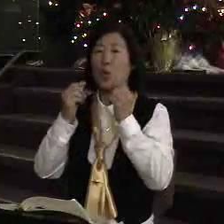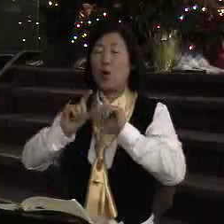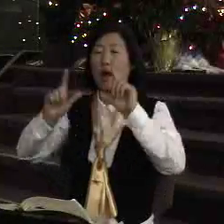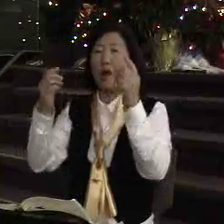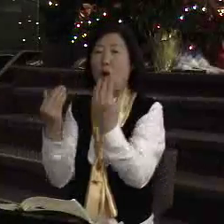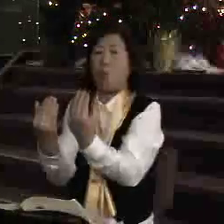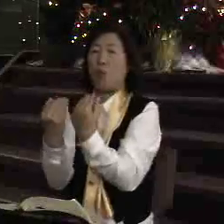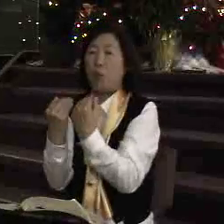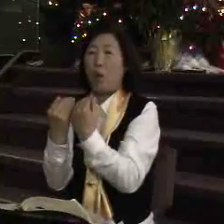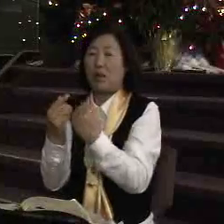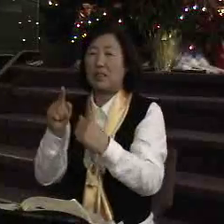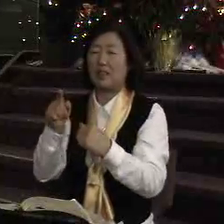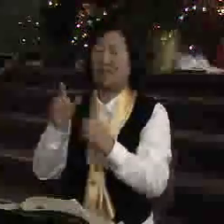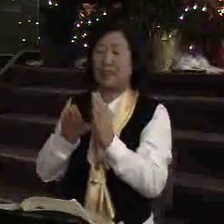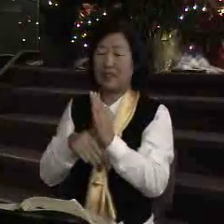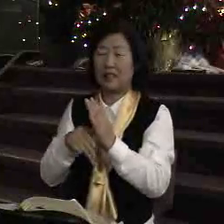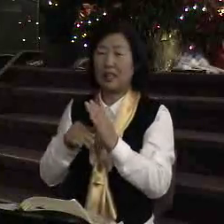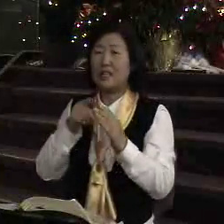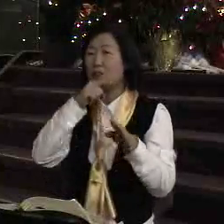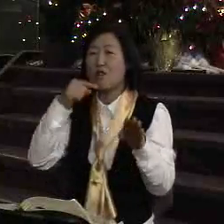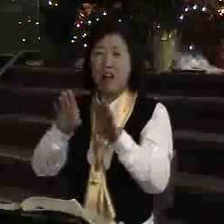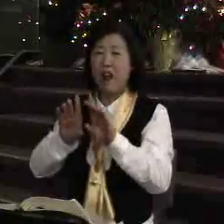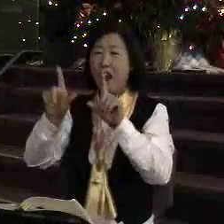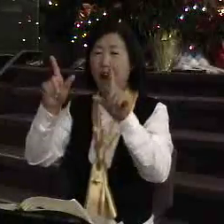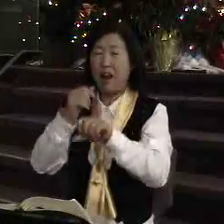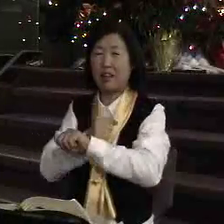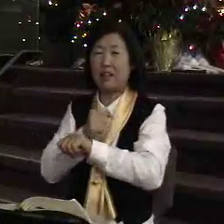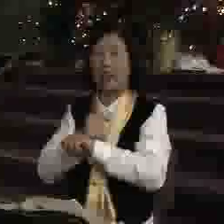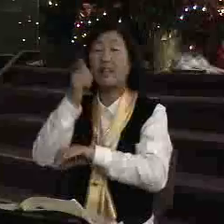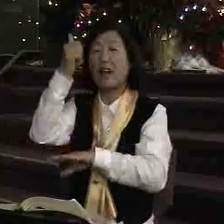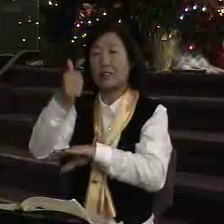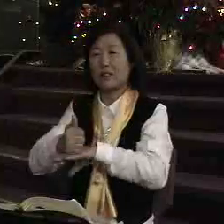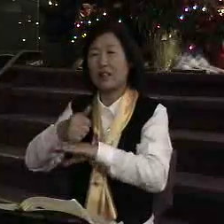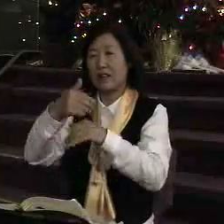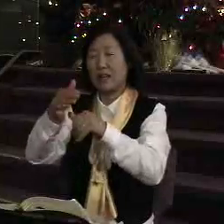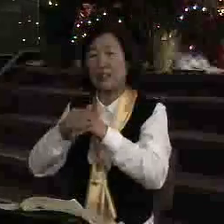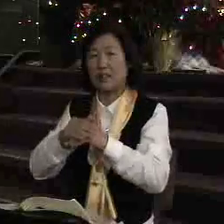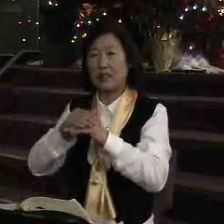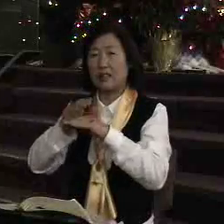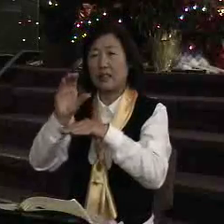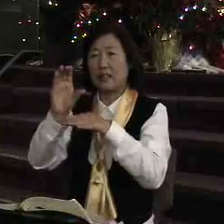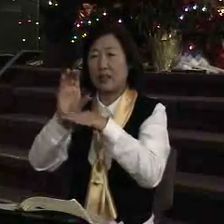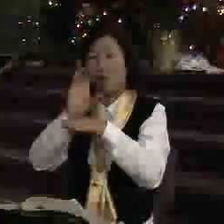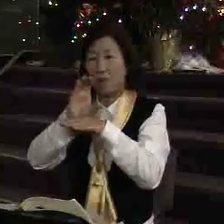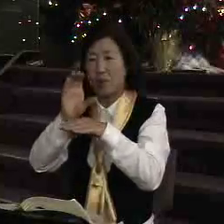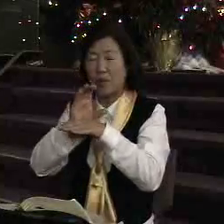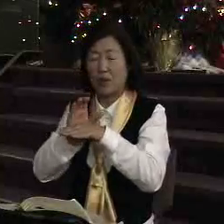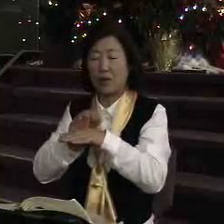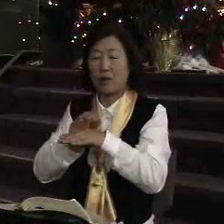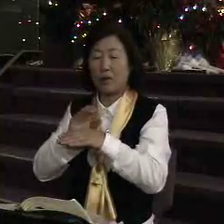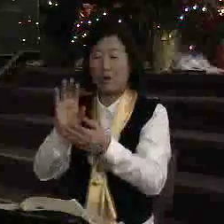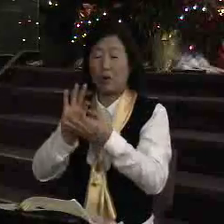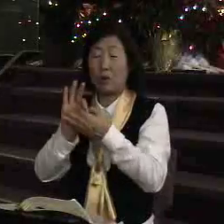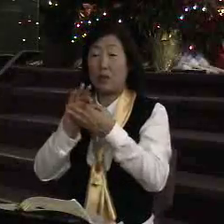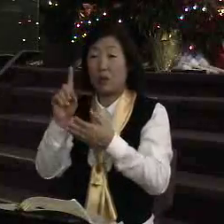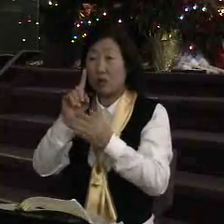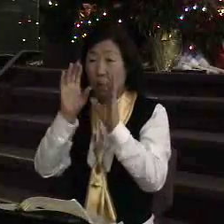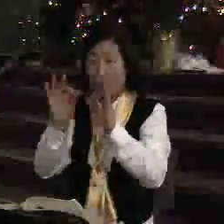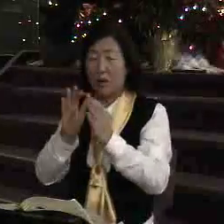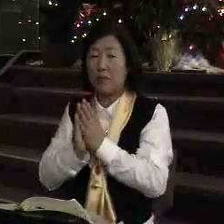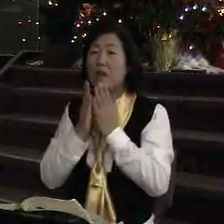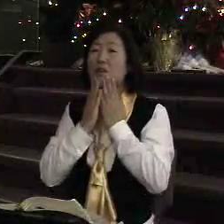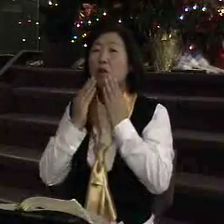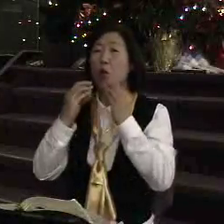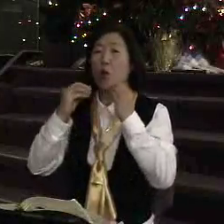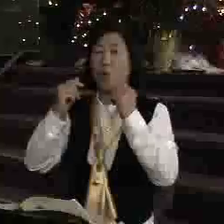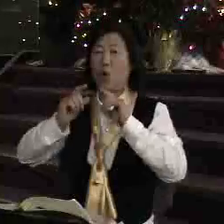주일날 하기 때문에 주일날은 다 셧다운합니다. 그리고 나중에 이제 가서 이제 컴퓨터를 통해 어떻게 됐나 이제 보고 그러는데 토요일 날